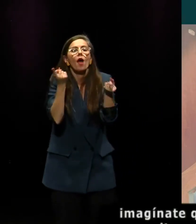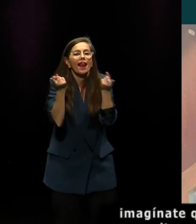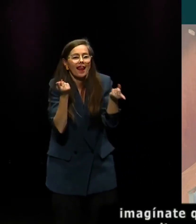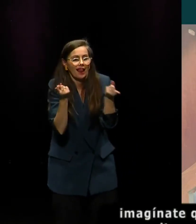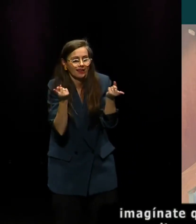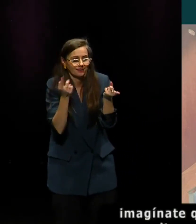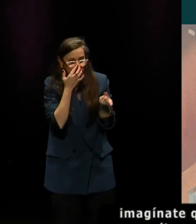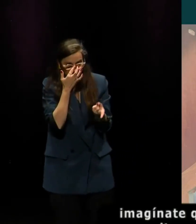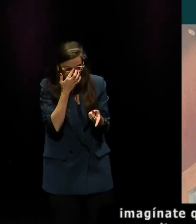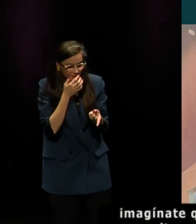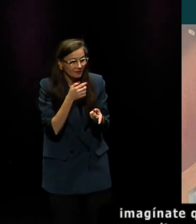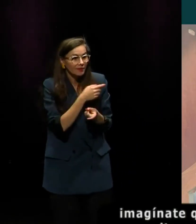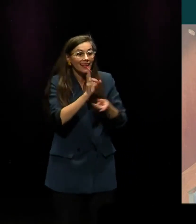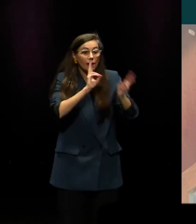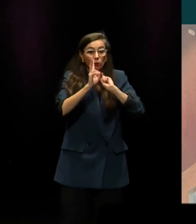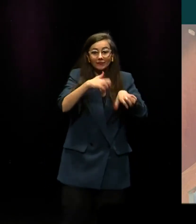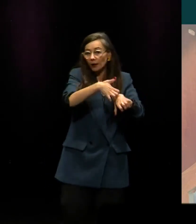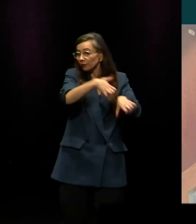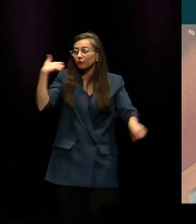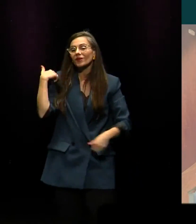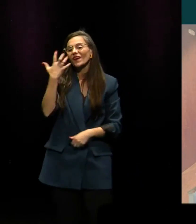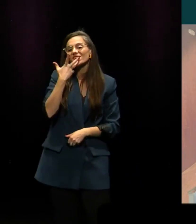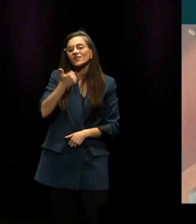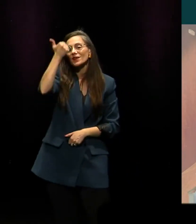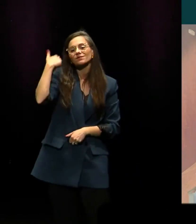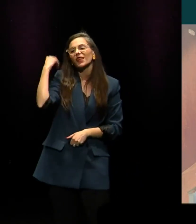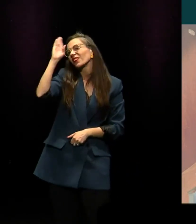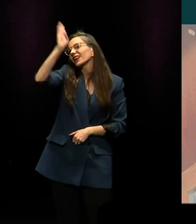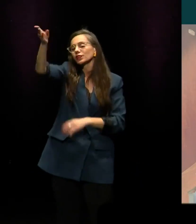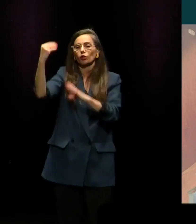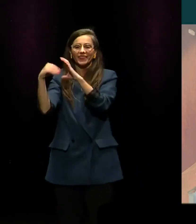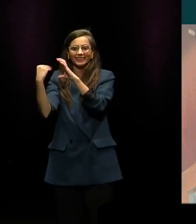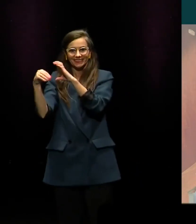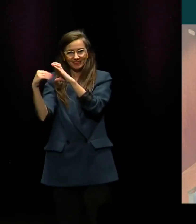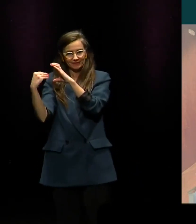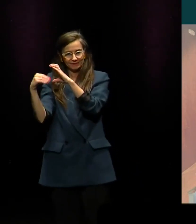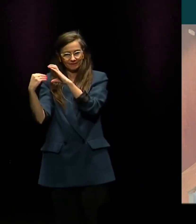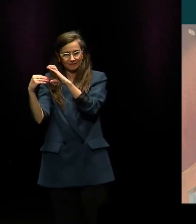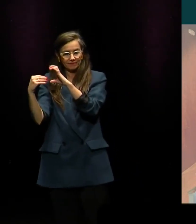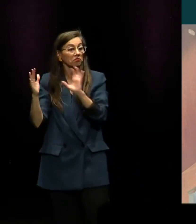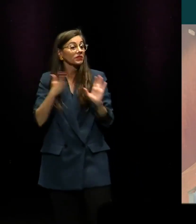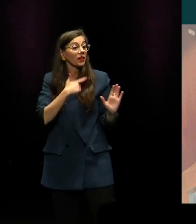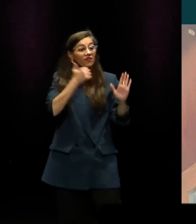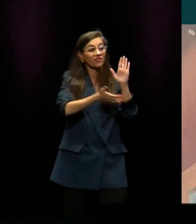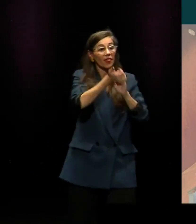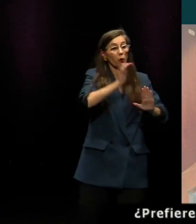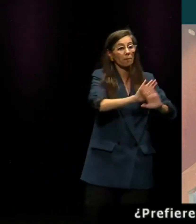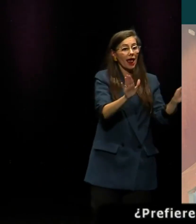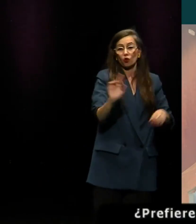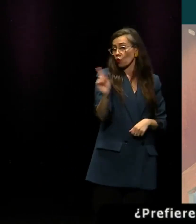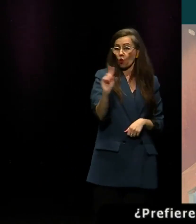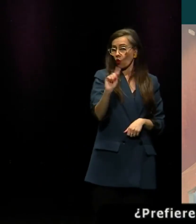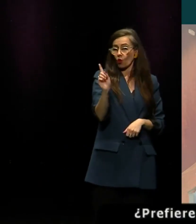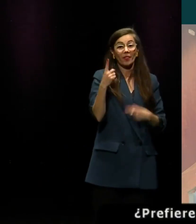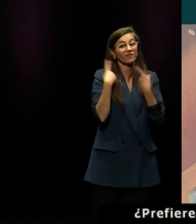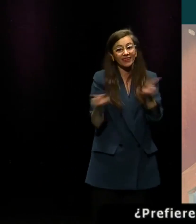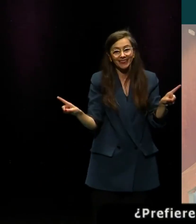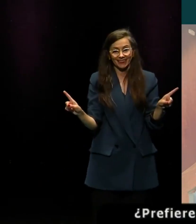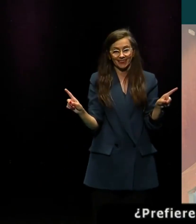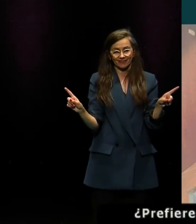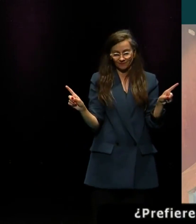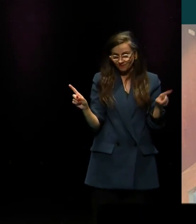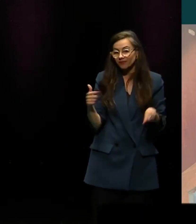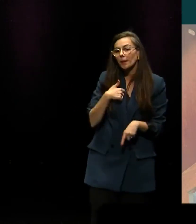¿Prefieres asociarte a una asociación o prefieres asociarte directamente a la CJS? La mayoría respondían que a